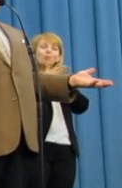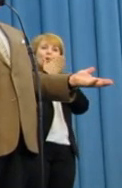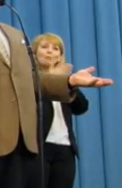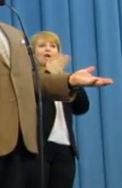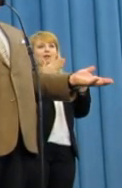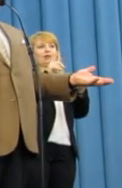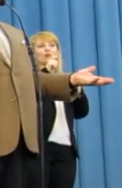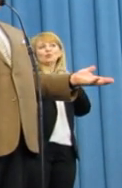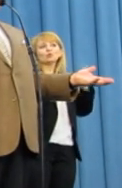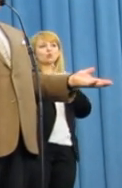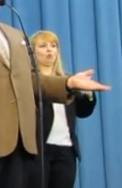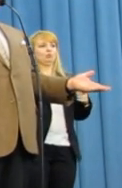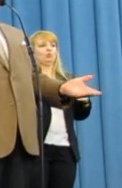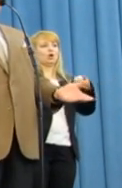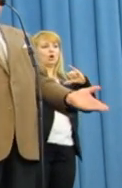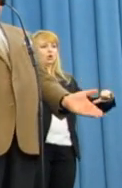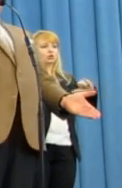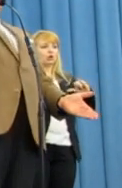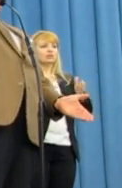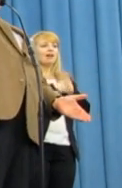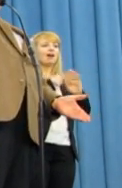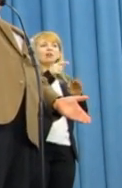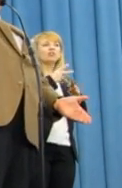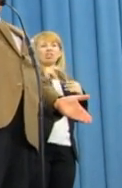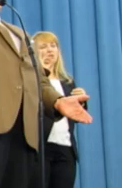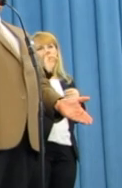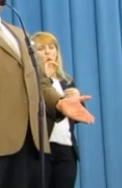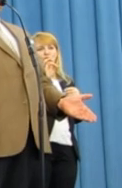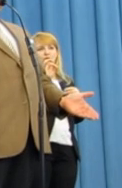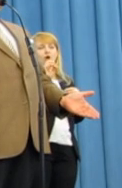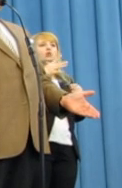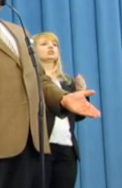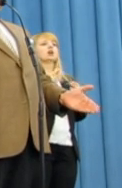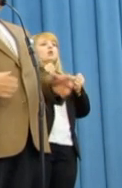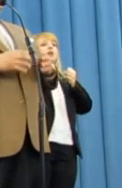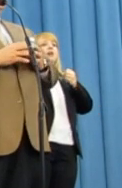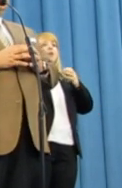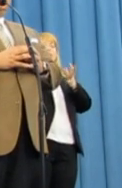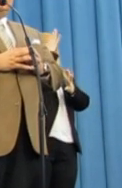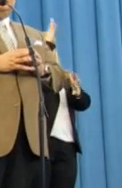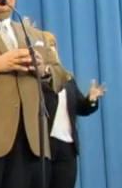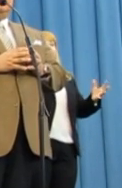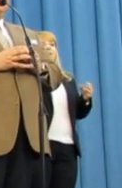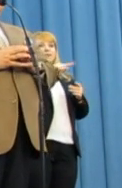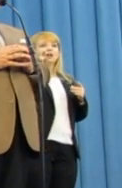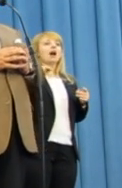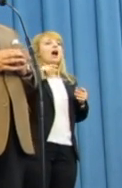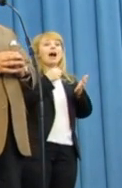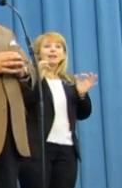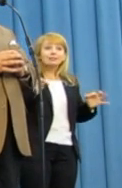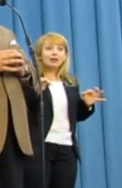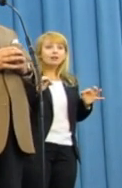autorski, który okazał się niewypałem, bo on na tle tych ludzi chciał błyszczeć, a ma z nich powodu kłopoty. No i teraz podejmuje